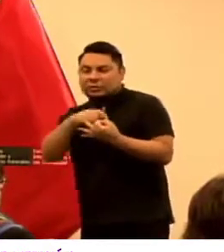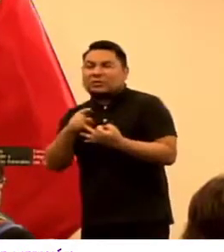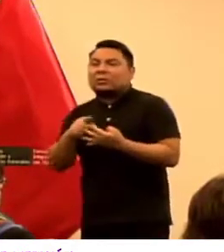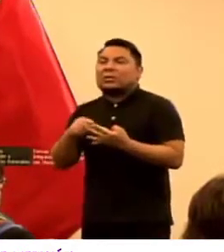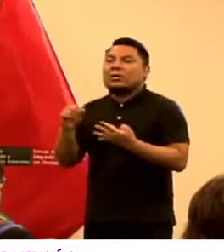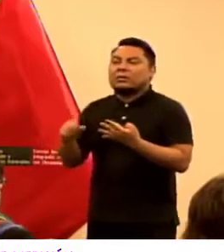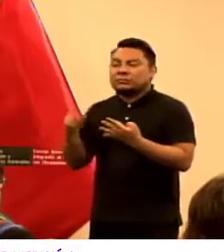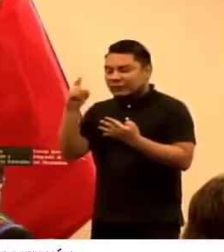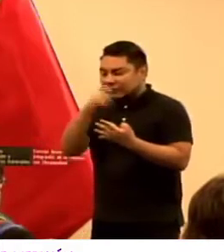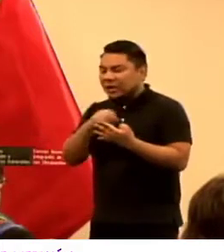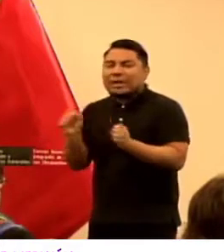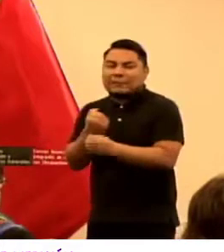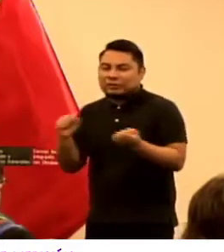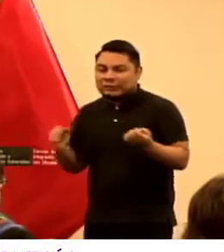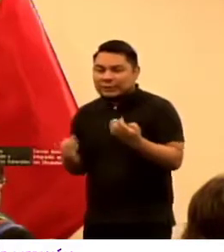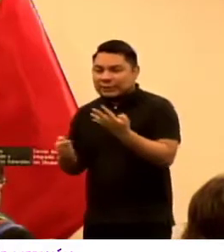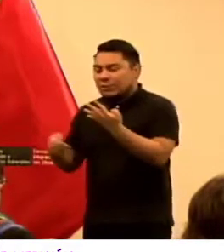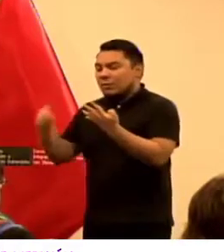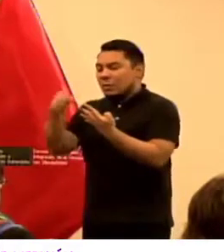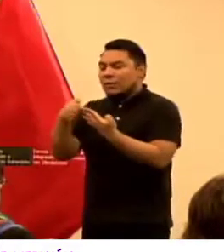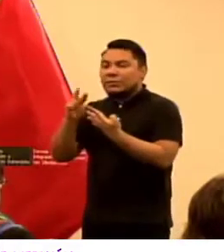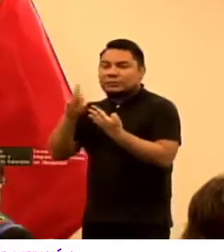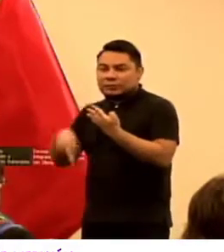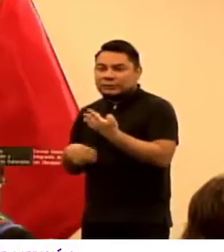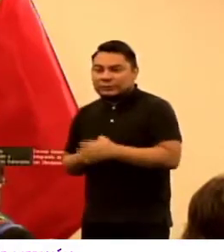le resulta imposible.